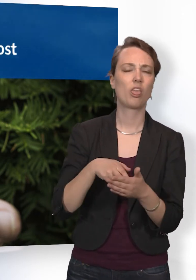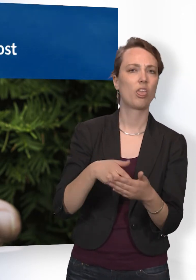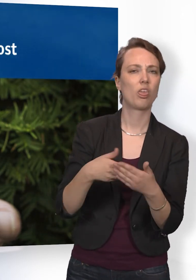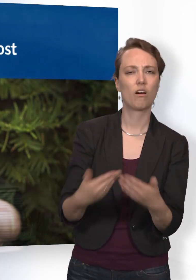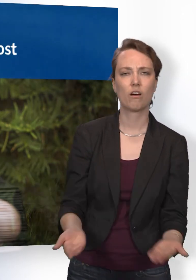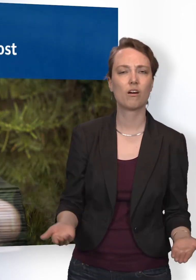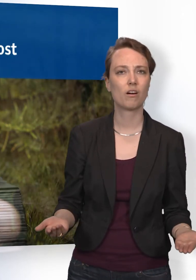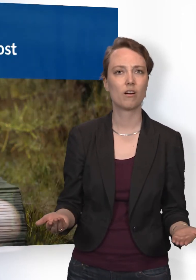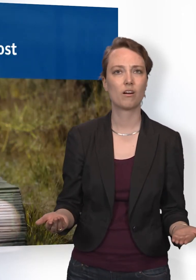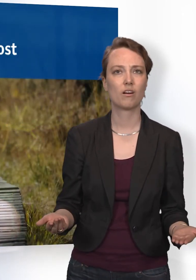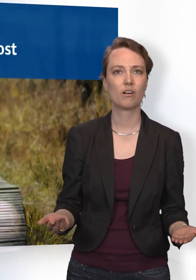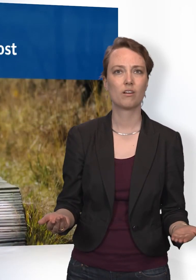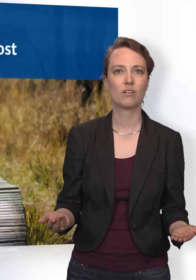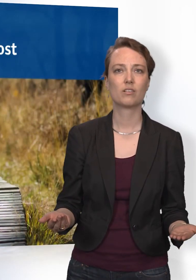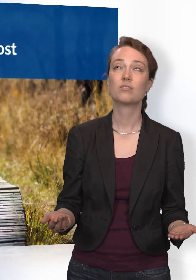versagen.